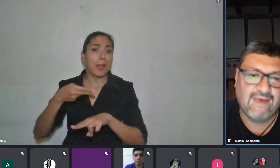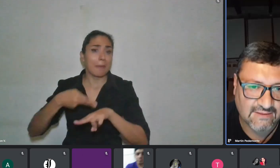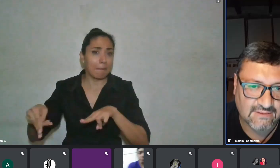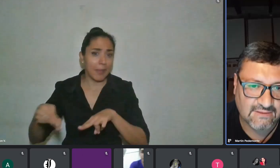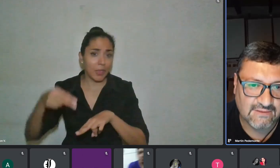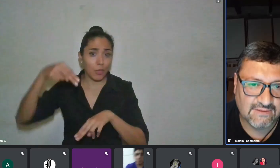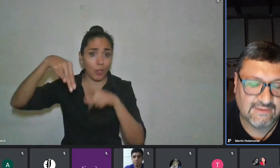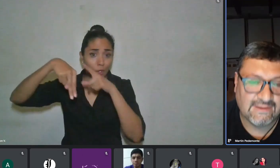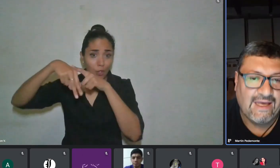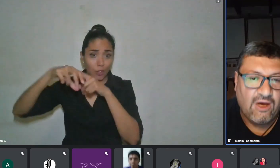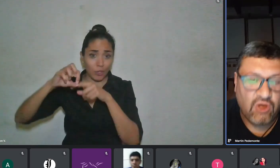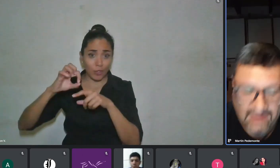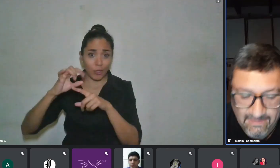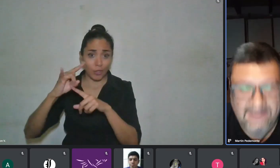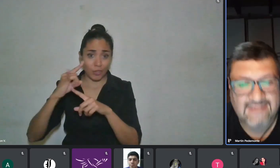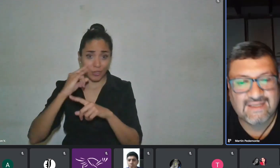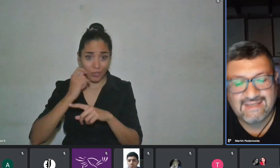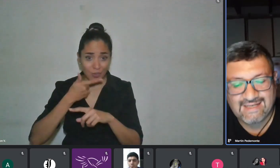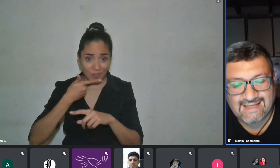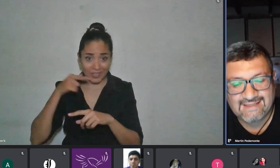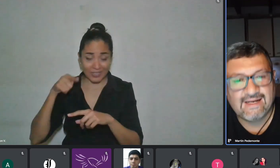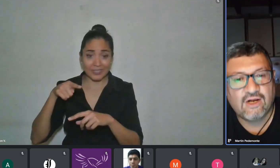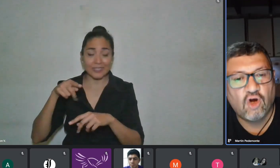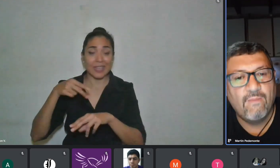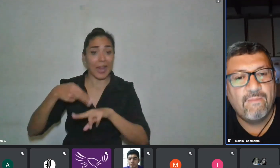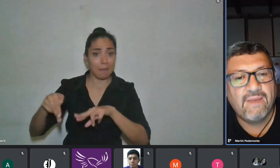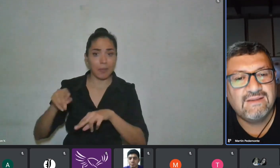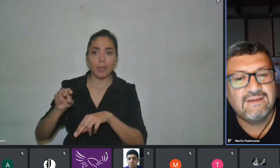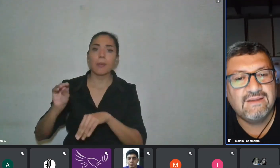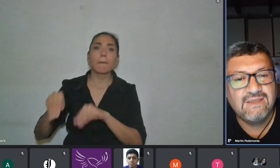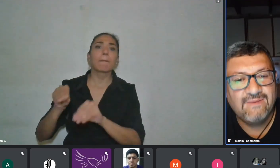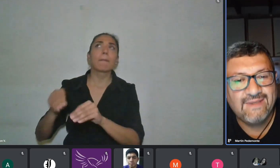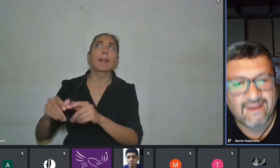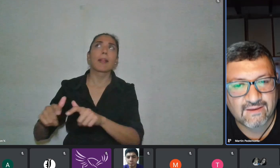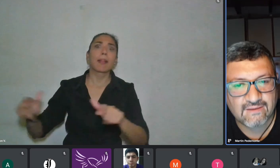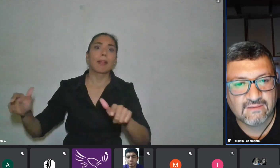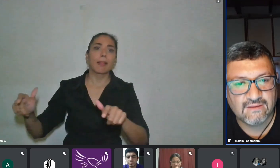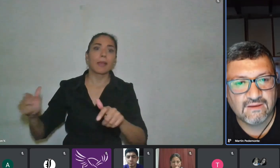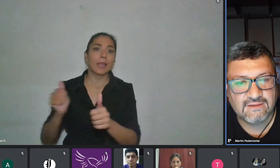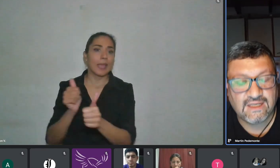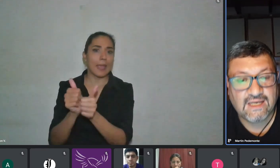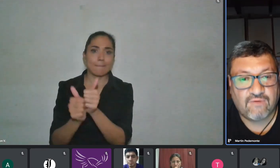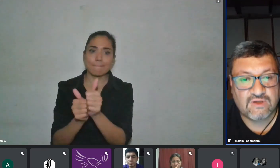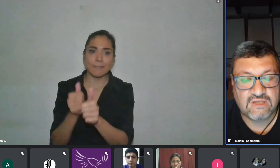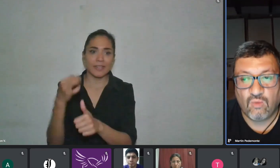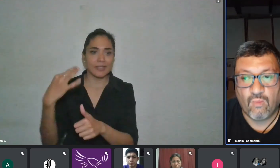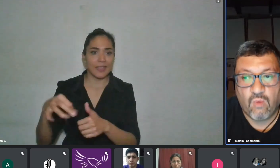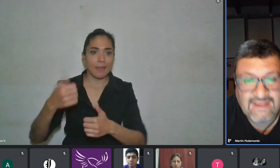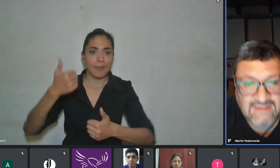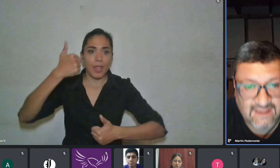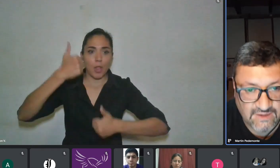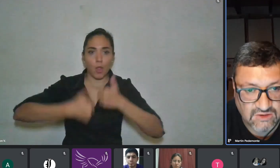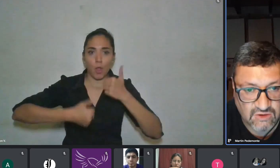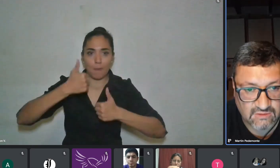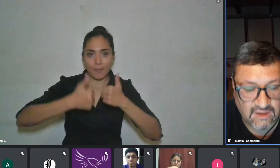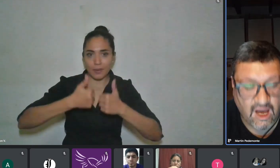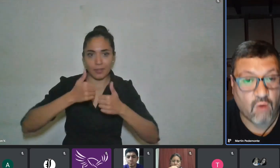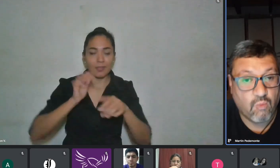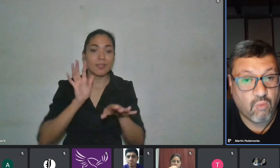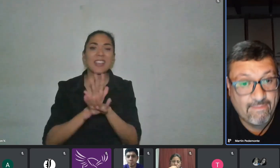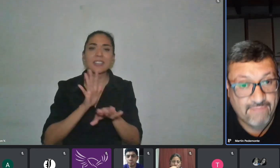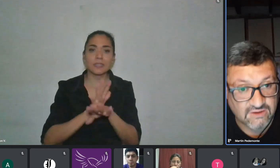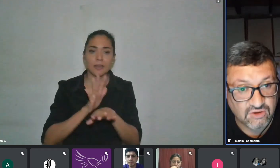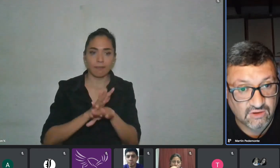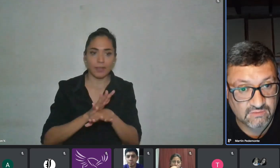una empresa y una empresa tiene que tener competitividad. Tiene que ofrecer un buen servicio a